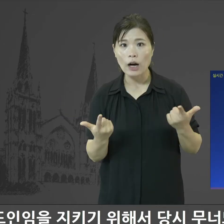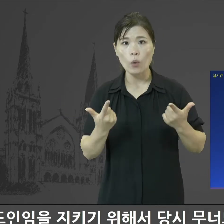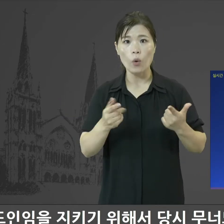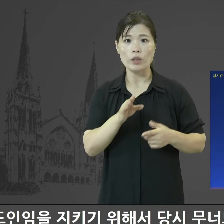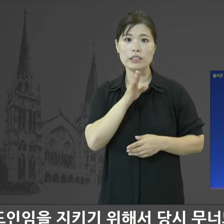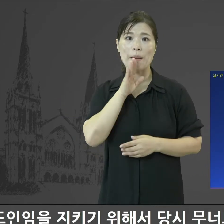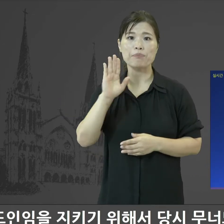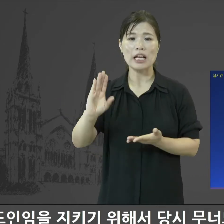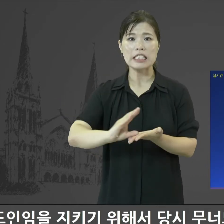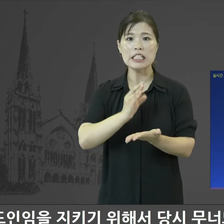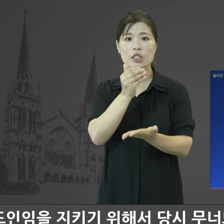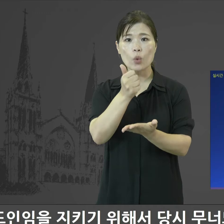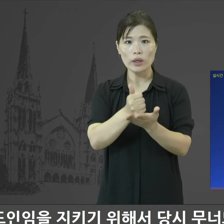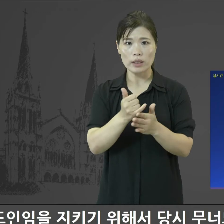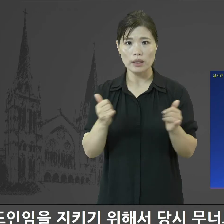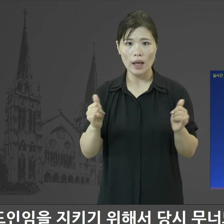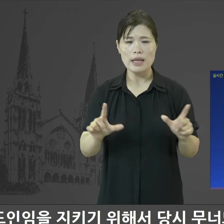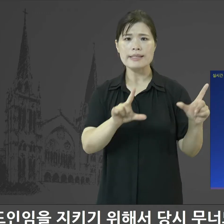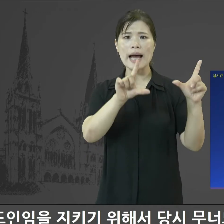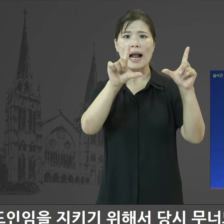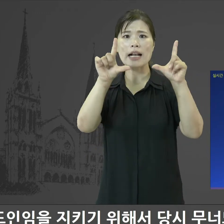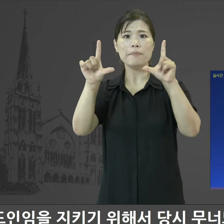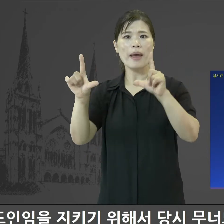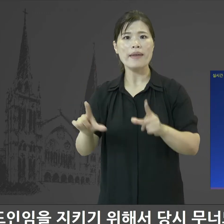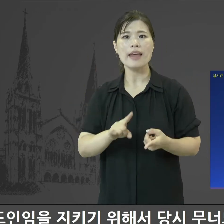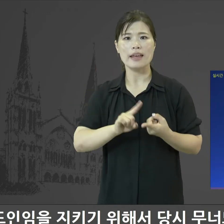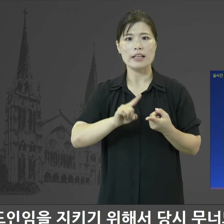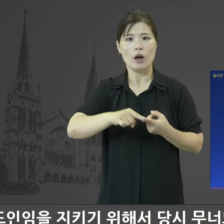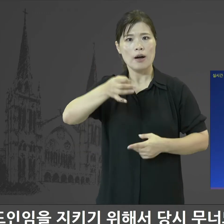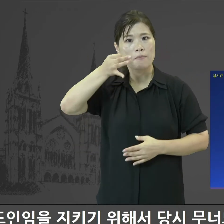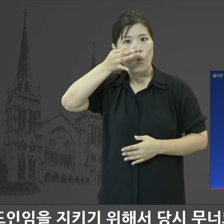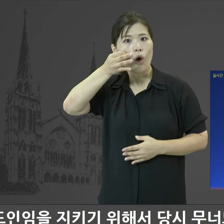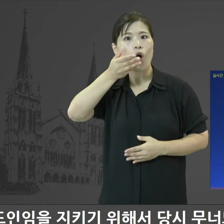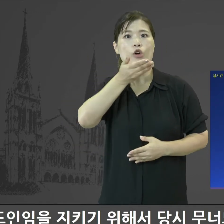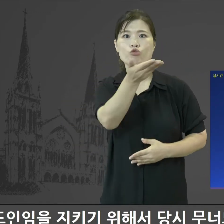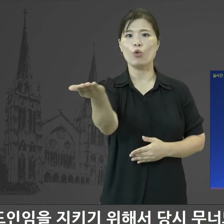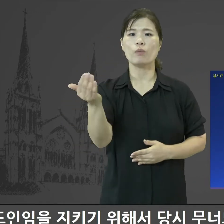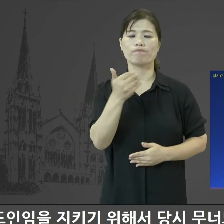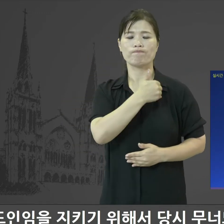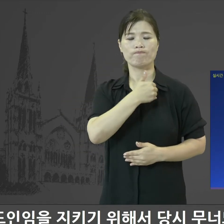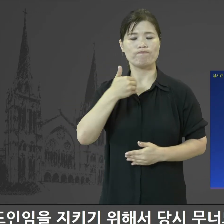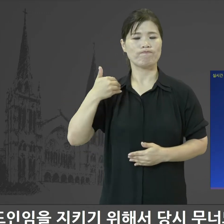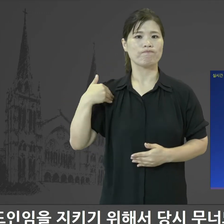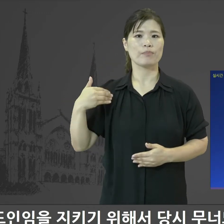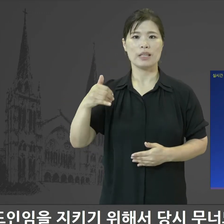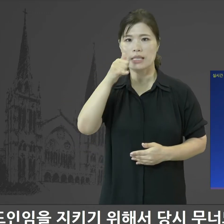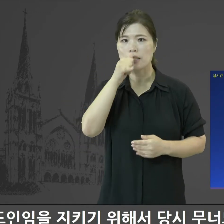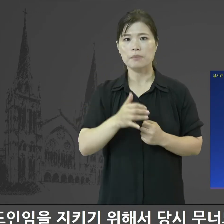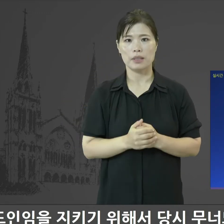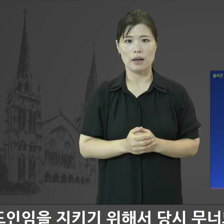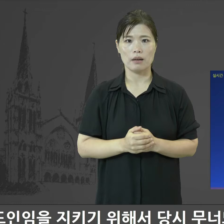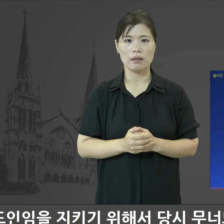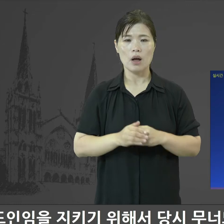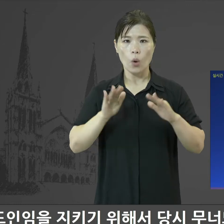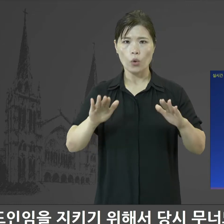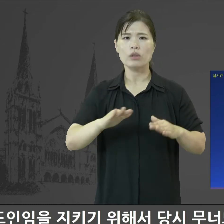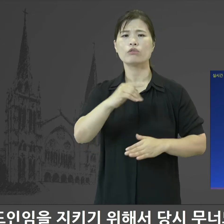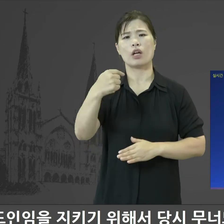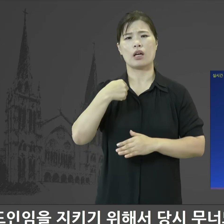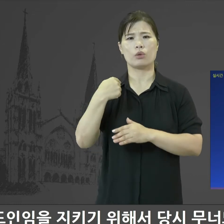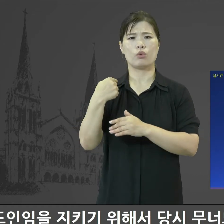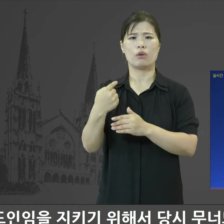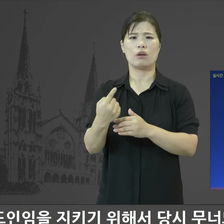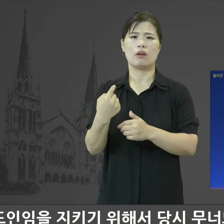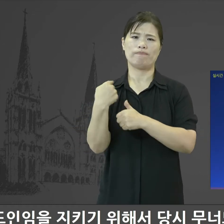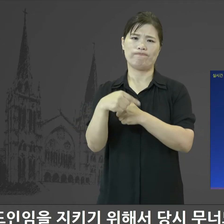참된 그리스도인의 삶은 이런 것이다 라고 보여주었기 때문입니다. 이 말씀은 오늘 우리에게도 시사하는 바가